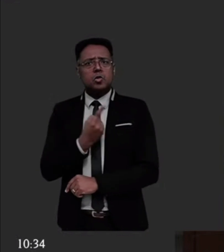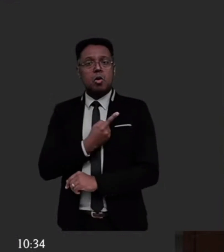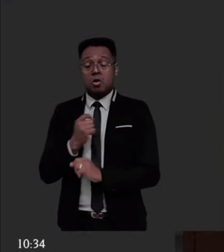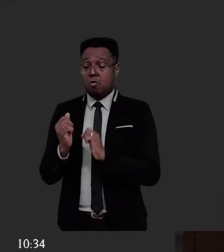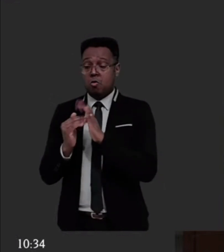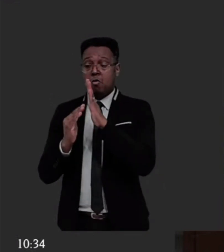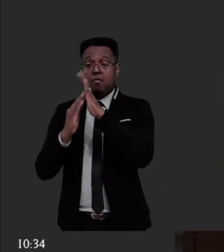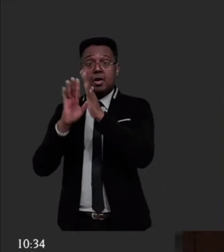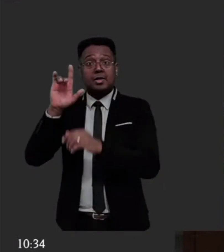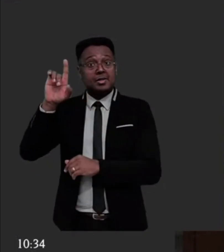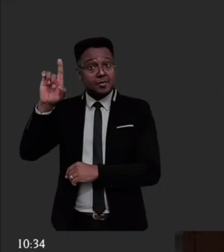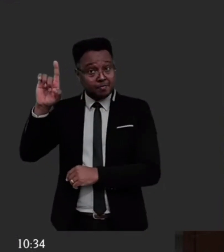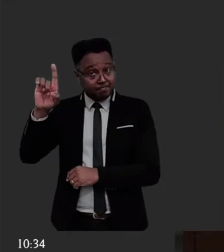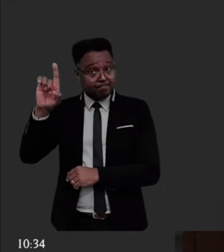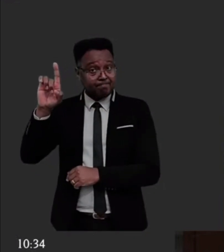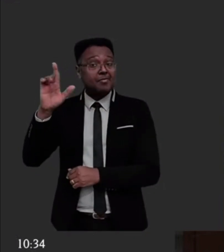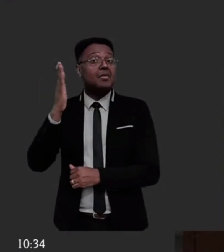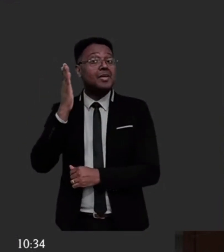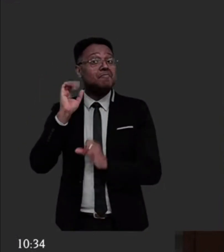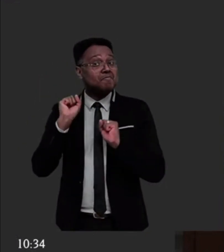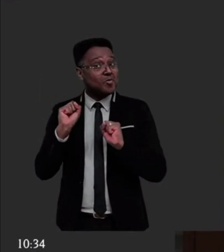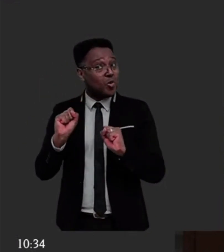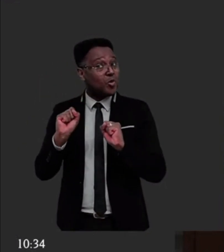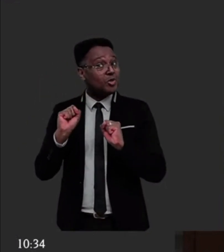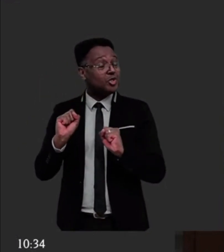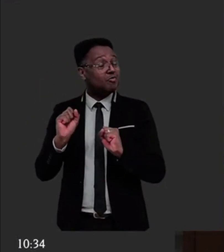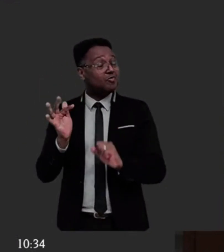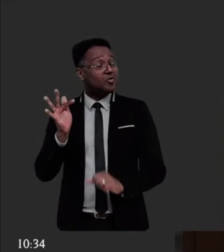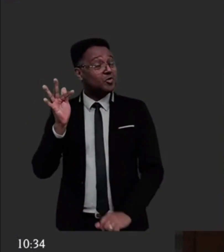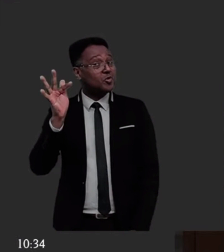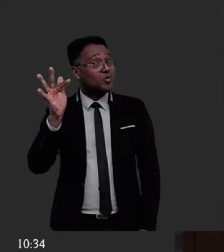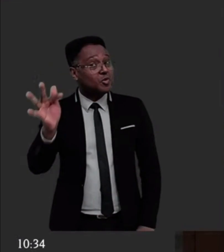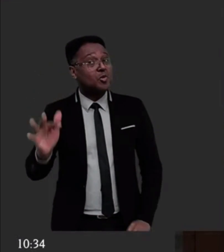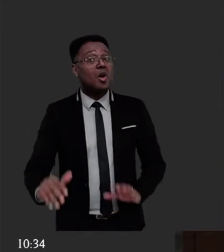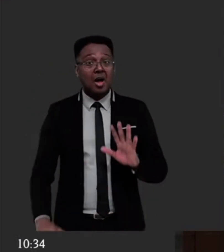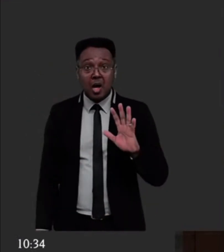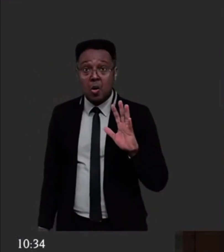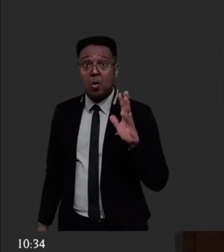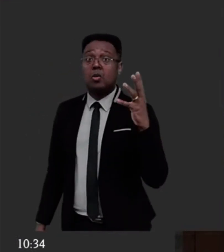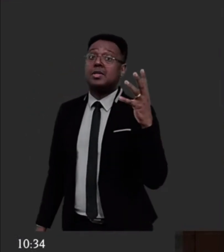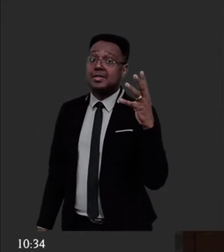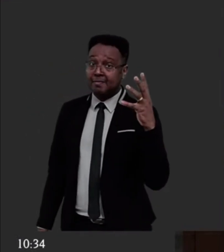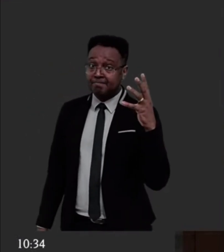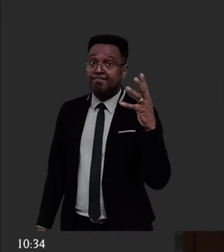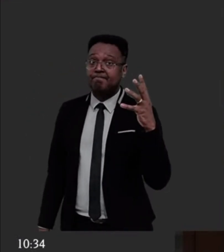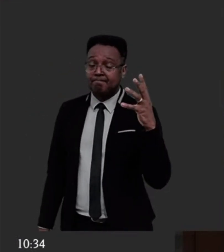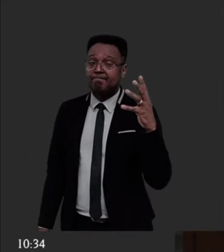enquanto, podendo no futuro isto acontecer, caso sejamos então